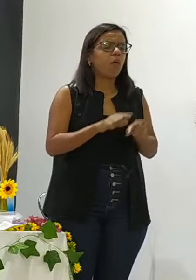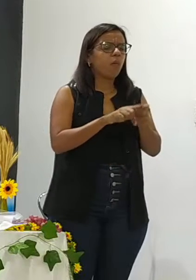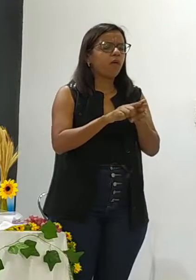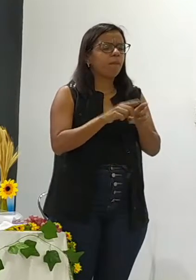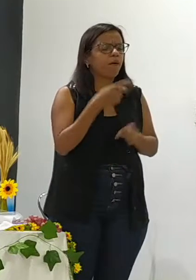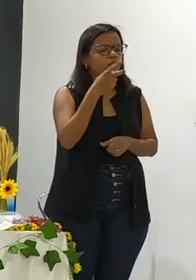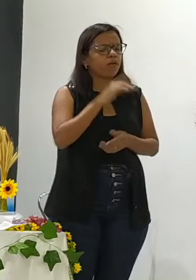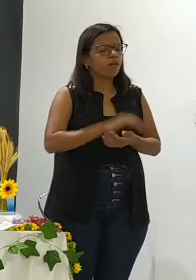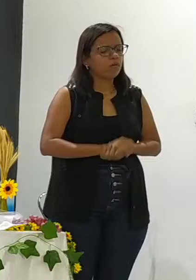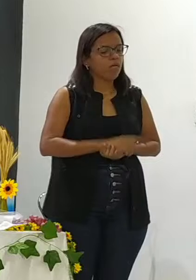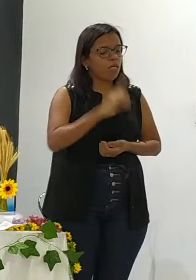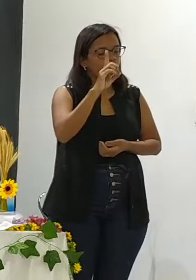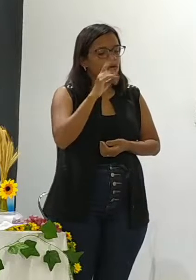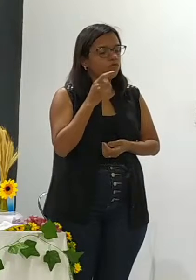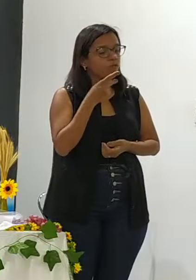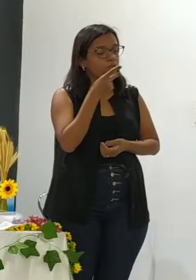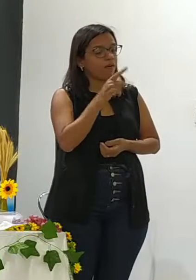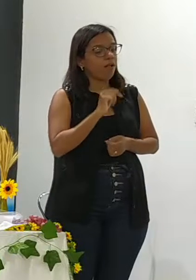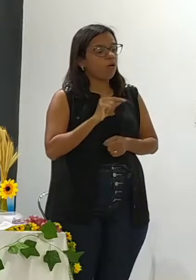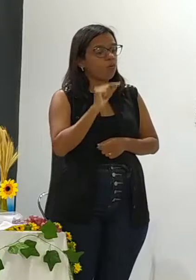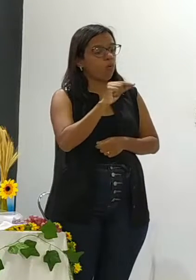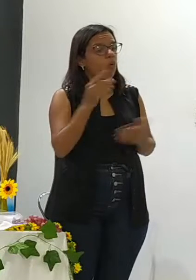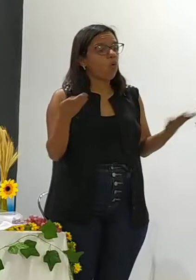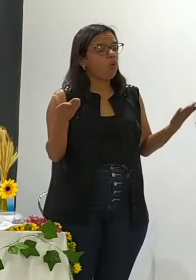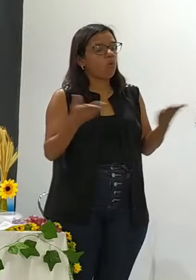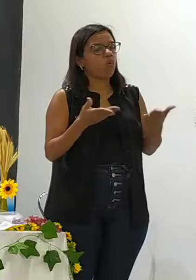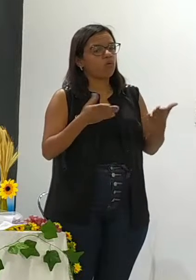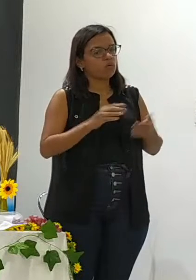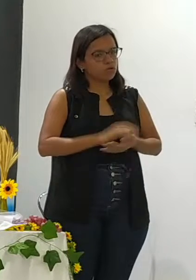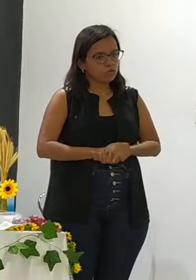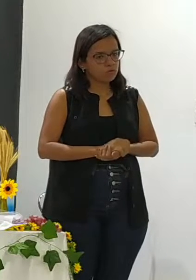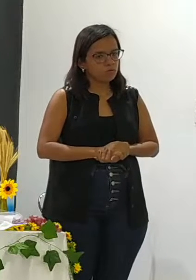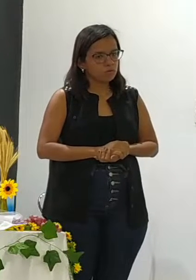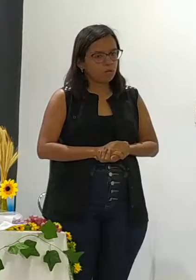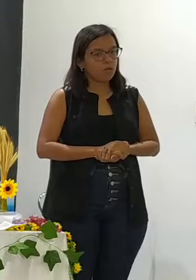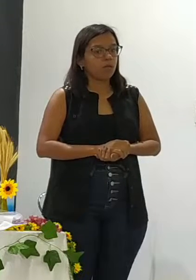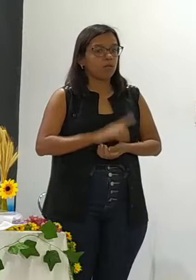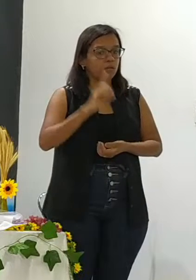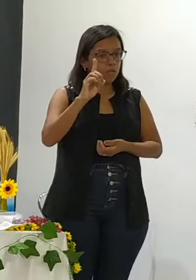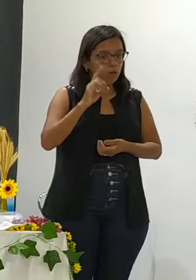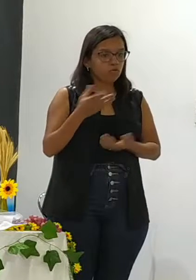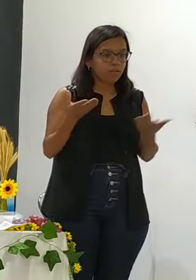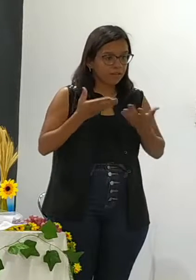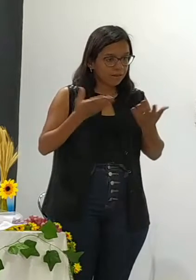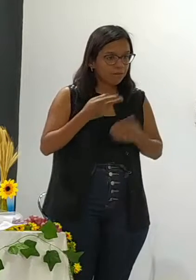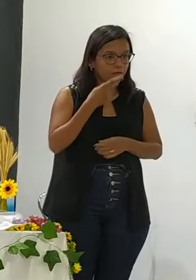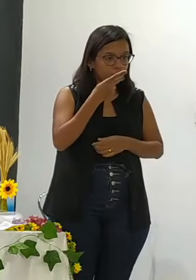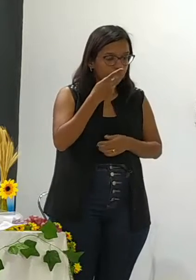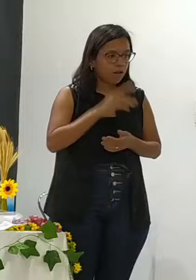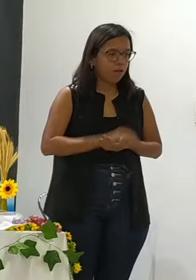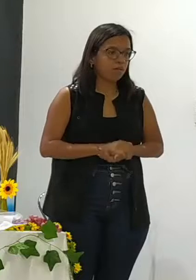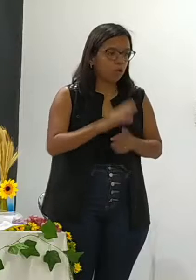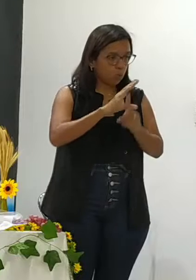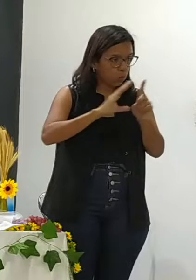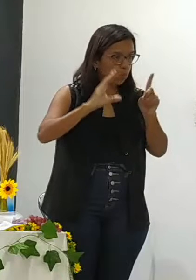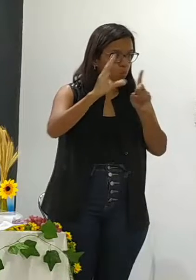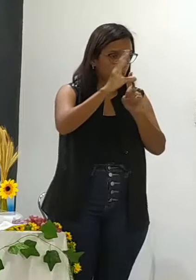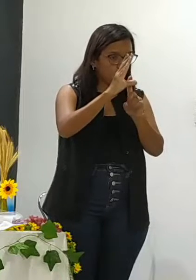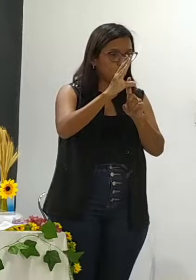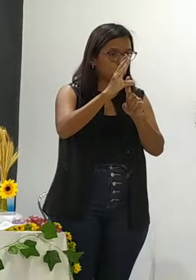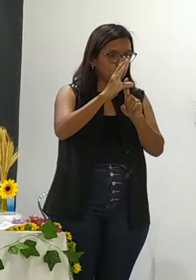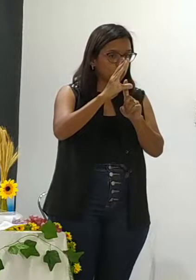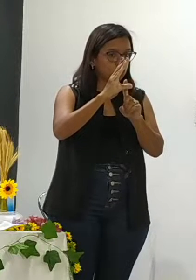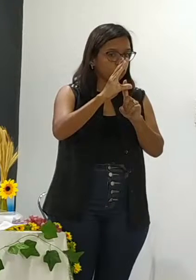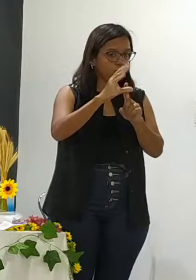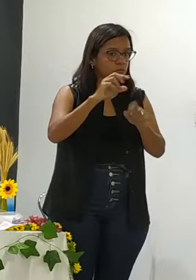assim: Deus quer falar contigo hoje. Deus, Ele está querendo falar contigo. Hoje tem tudo lá. É